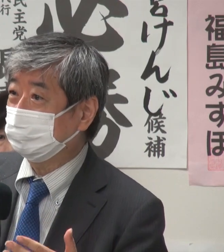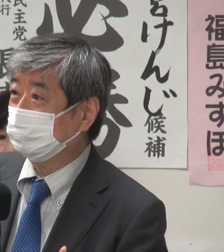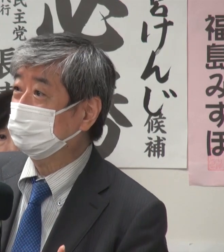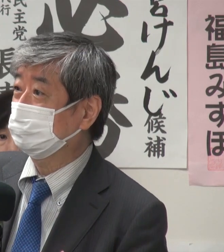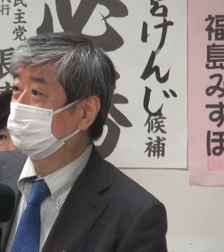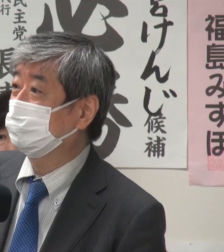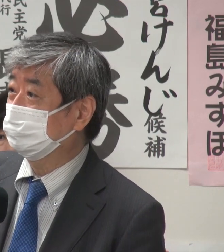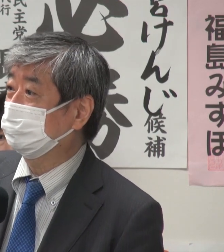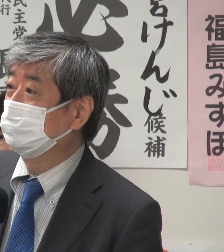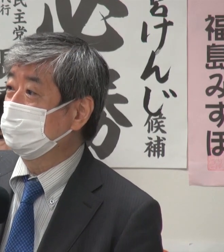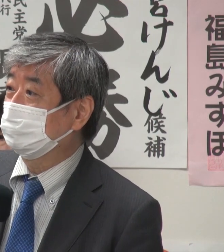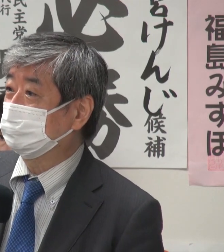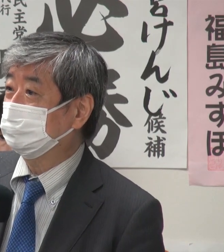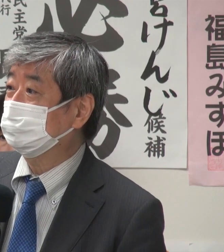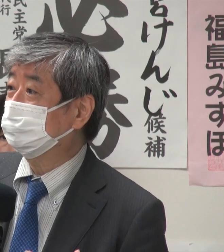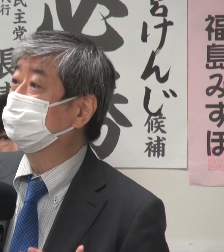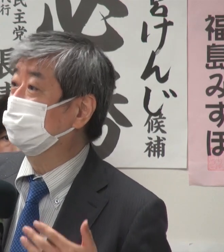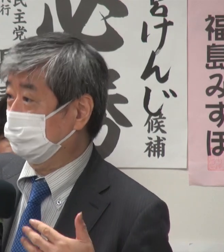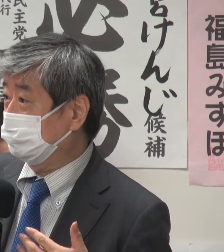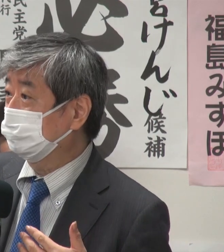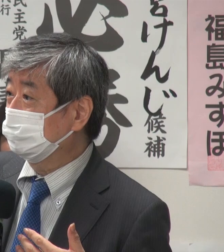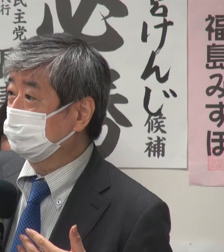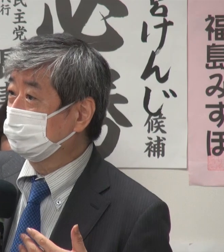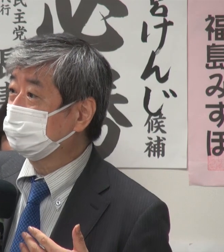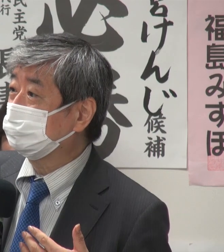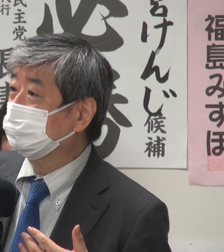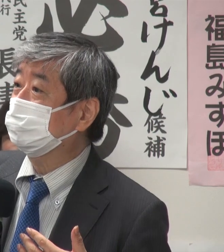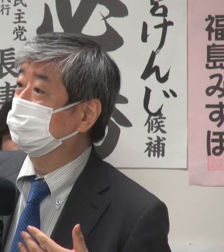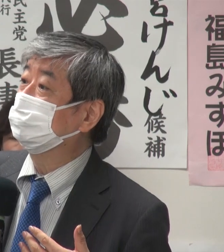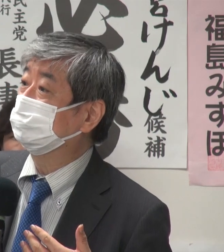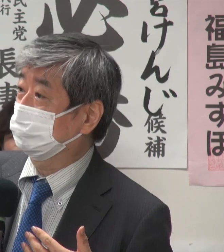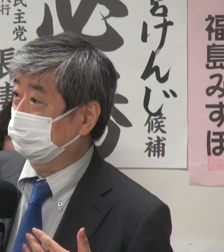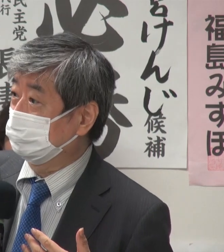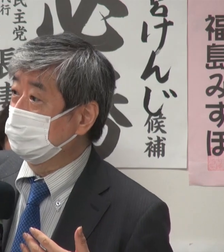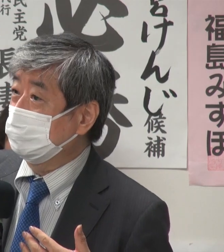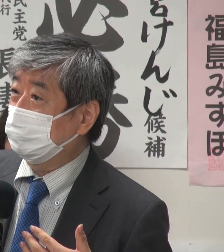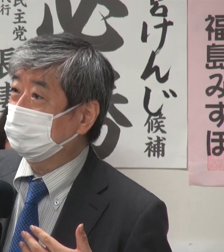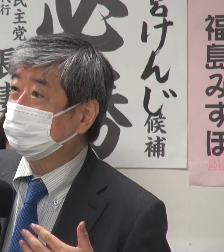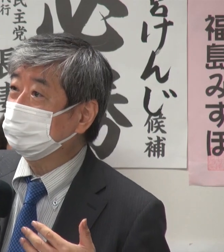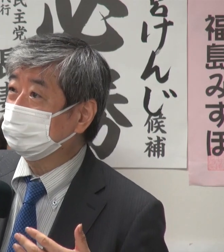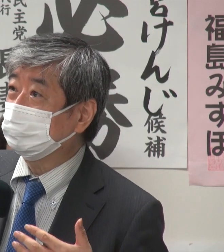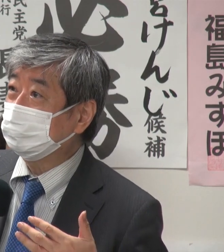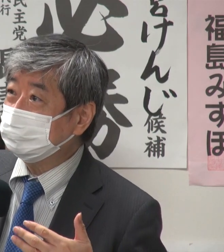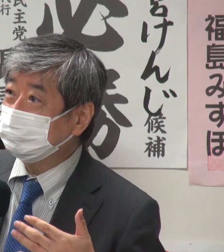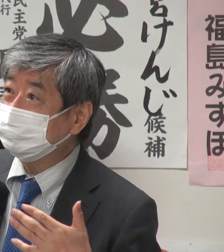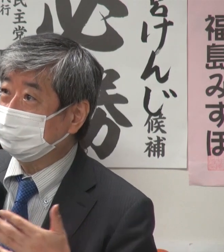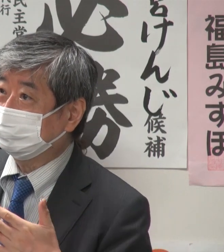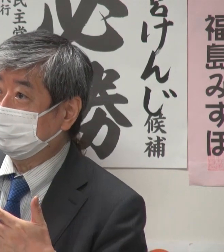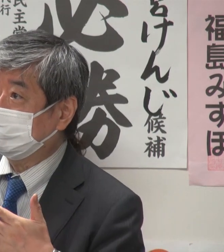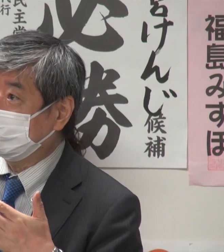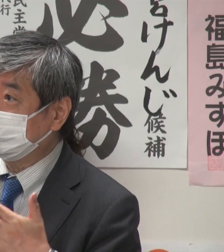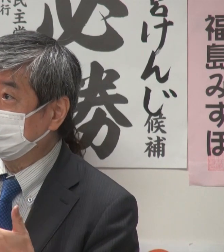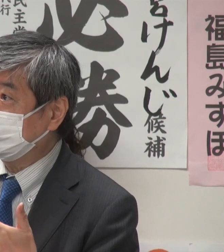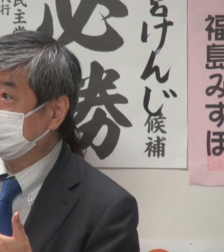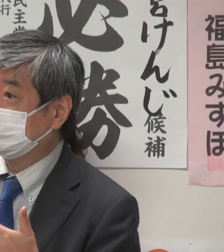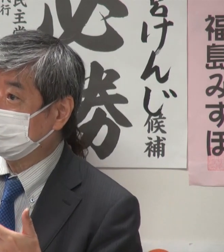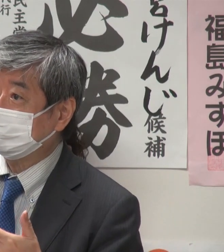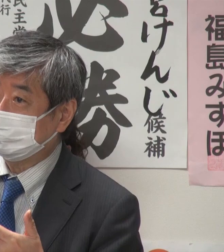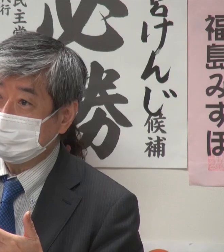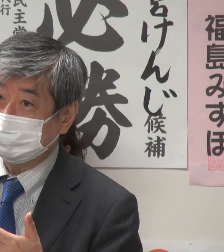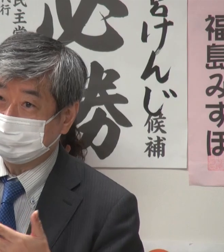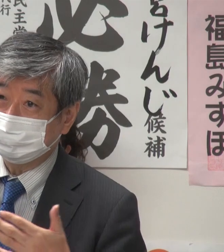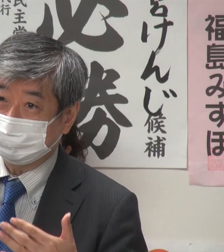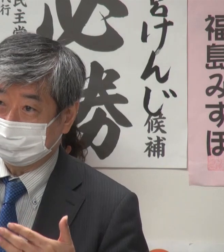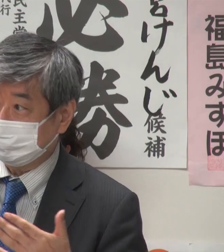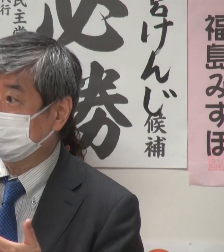がはっきり分かった場合にはこちらが支持されたということが言えるんじゃないか。おそらく同じような反応はきち